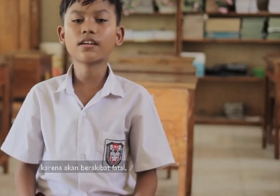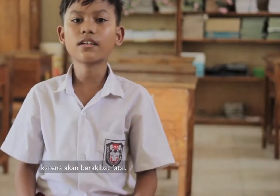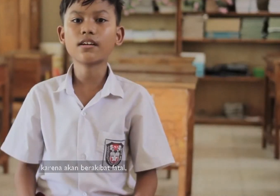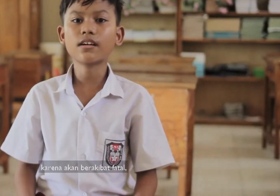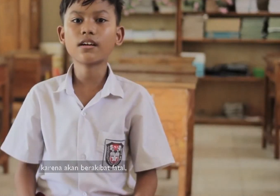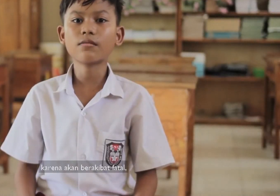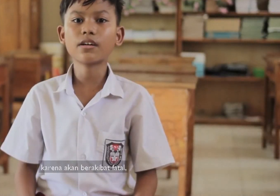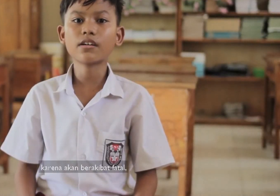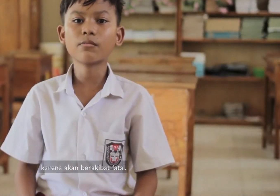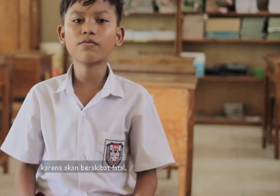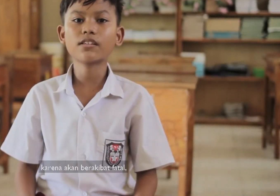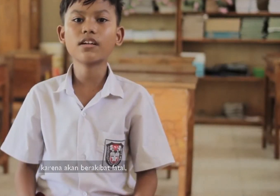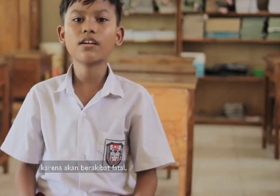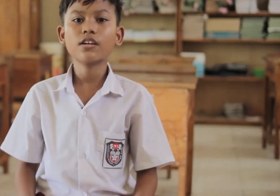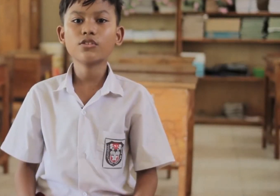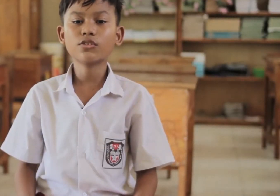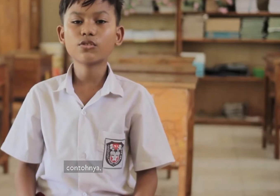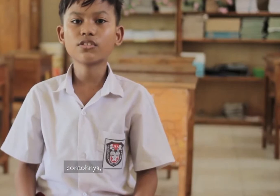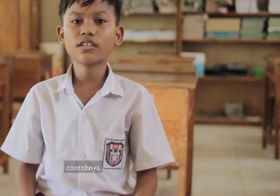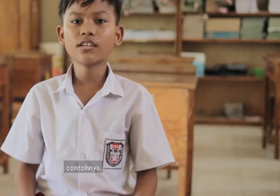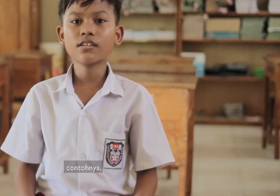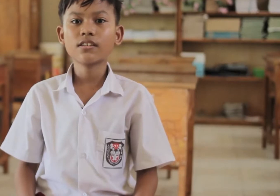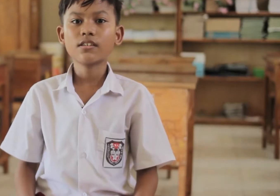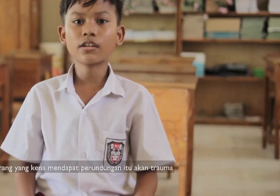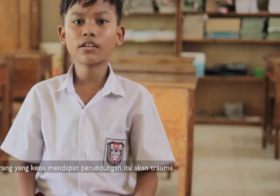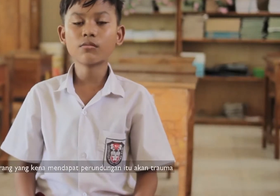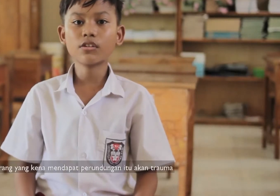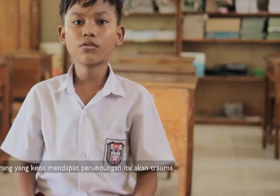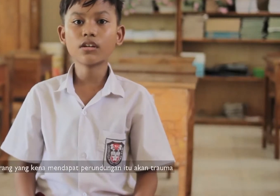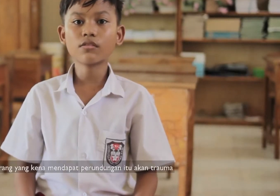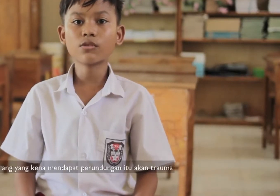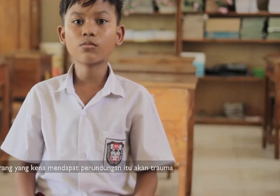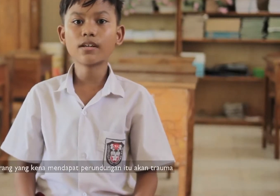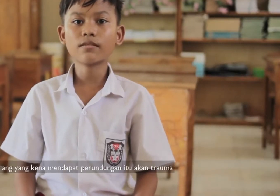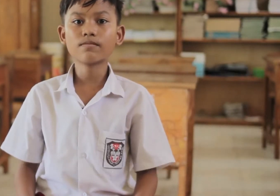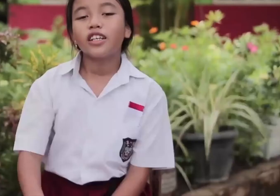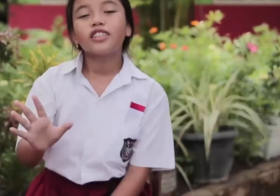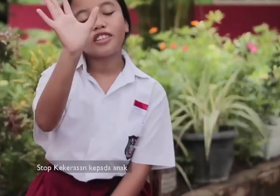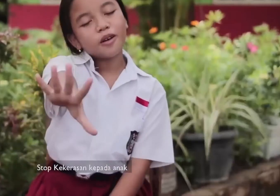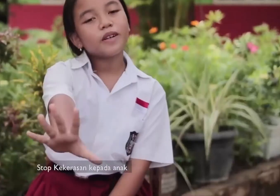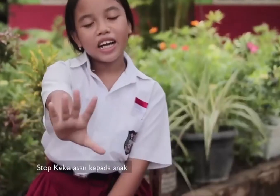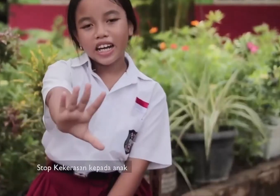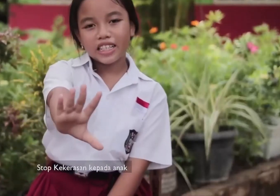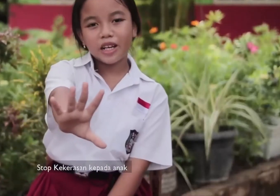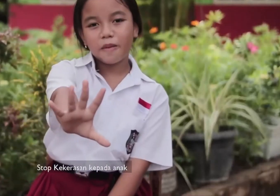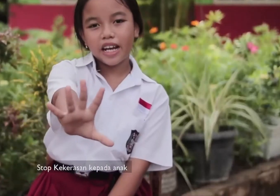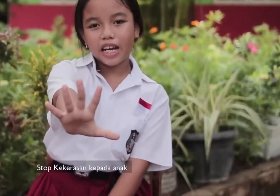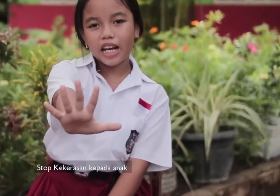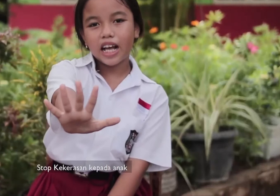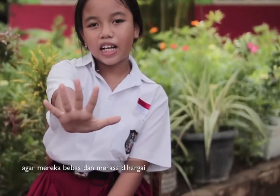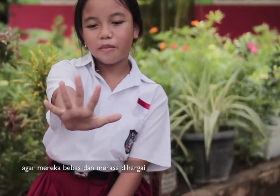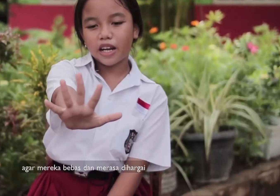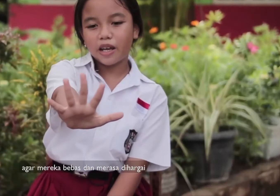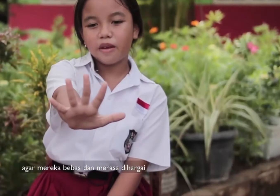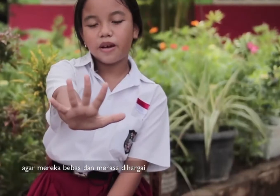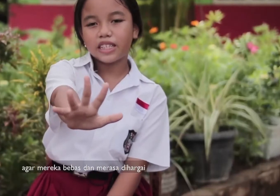baik jangan, karena akan berakibat fatal. Contohnya orang yang kena bully itu akan trauma. Stop kekerasan